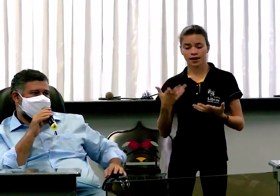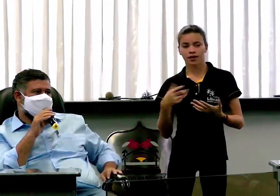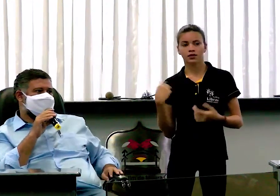e aí